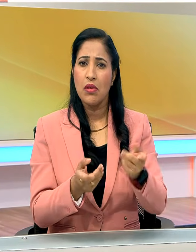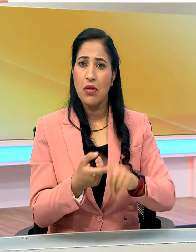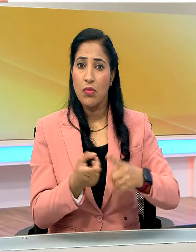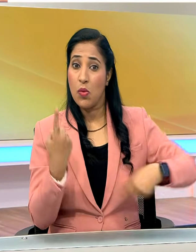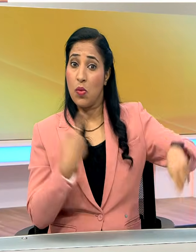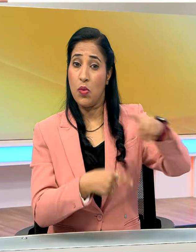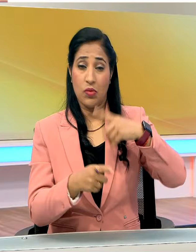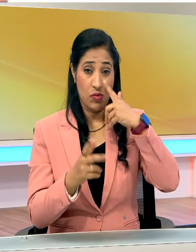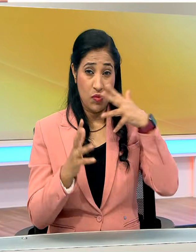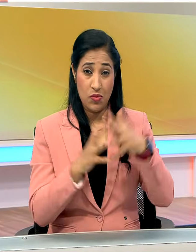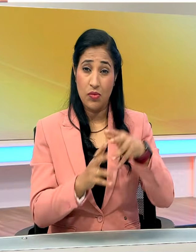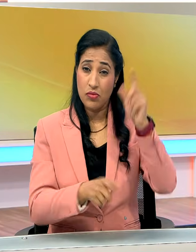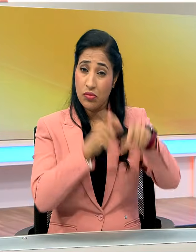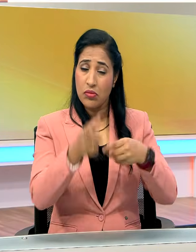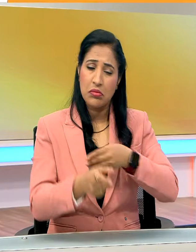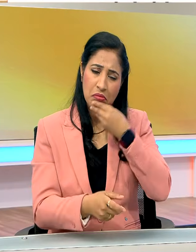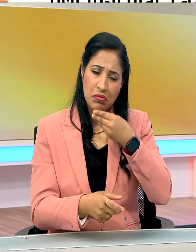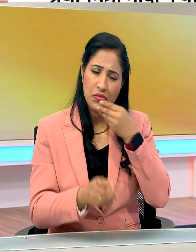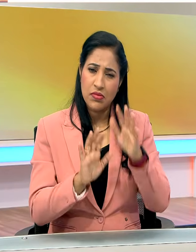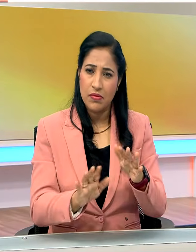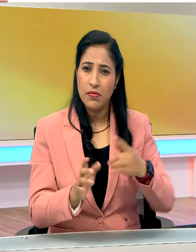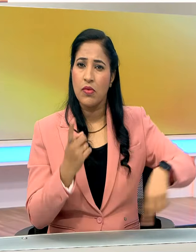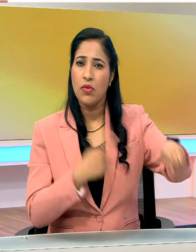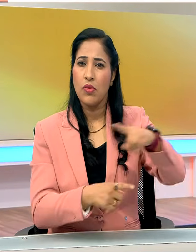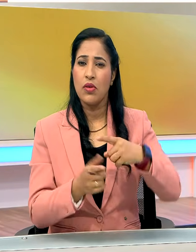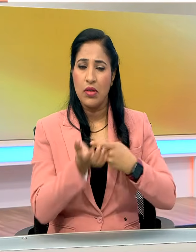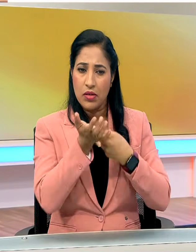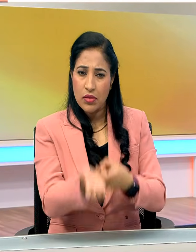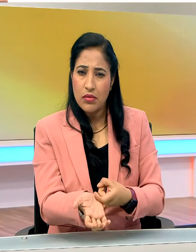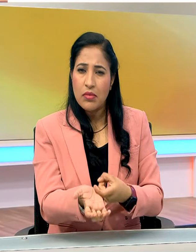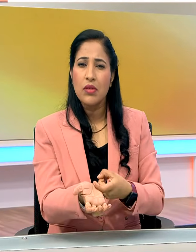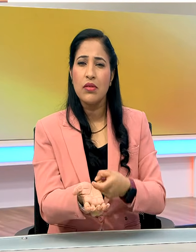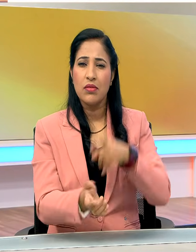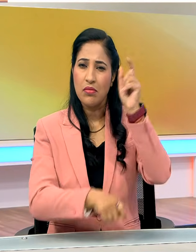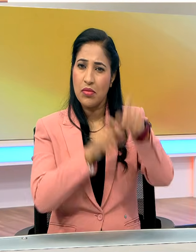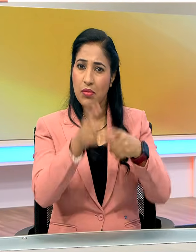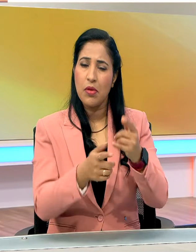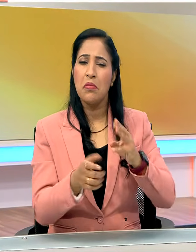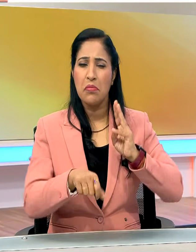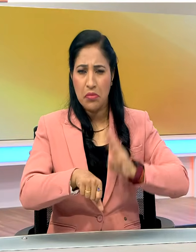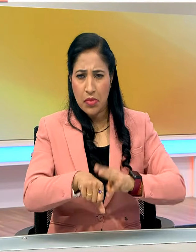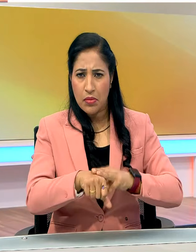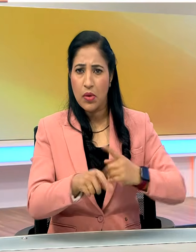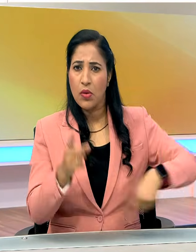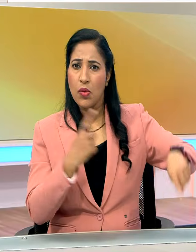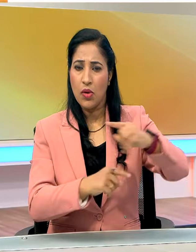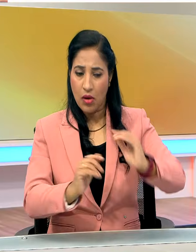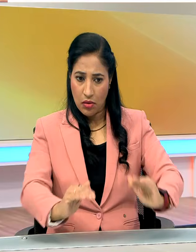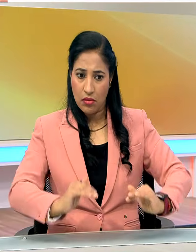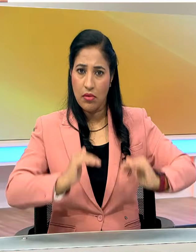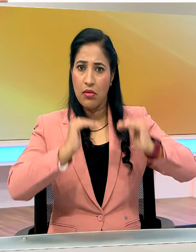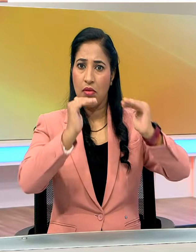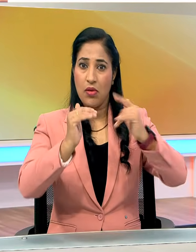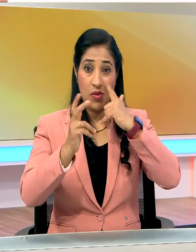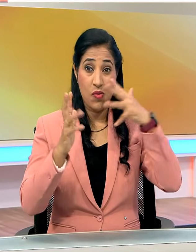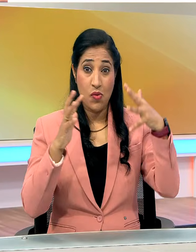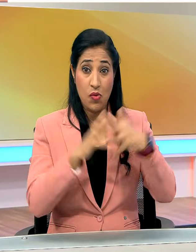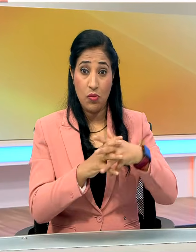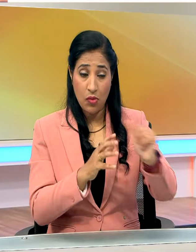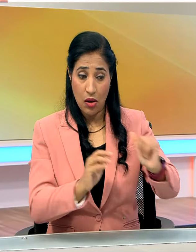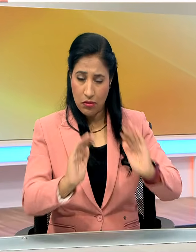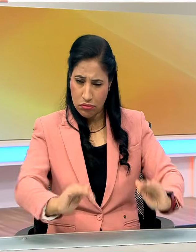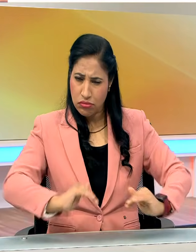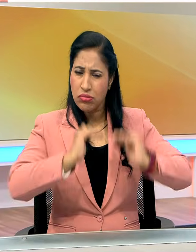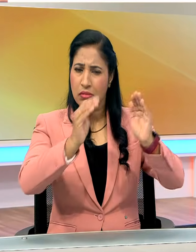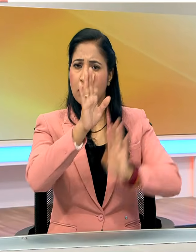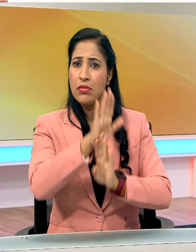सभी से ये अपील और आग्रह भी करेंगे, सभी सम्मानित सदस्यों से, कि दल से ऊपर उठकर जो महिलाओं का सर्वोत्तम